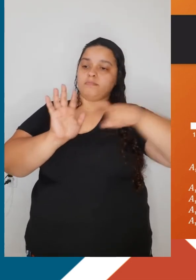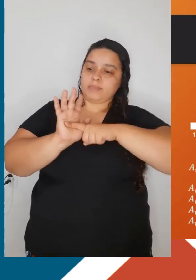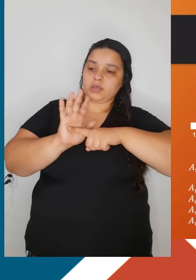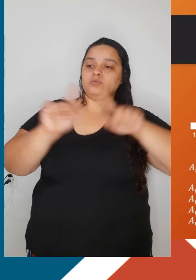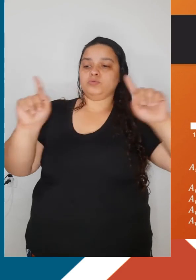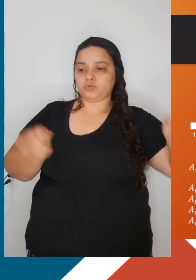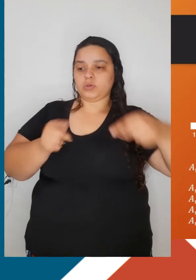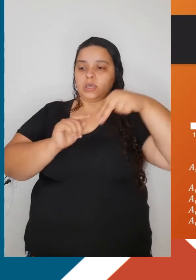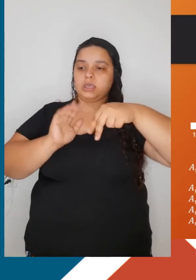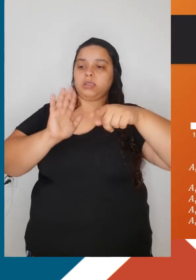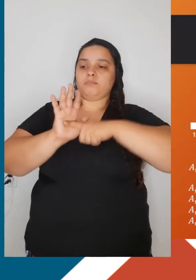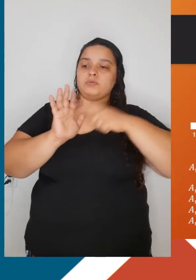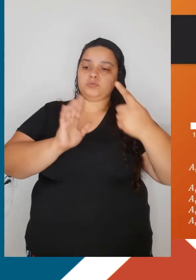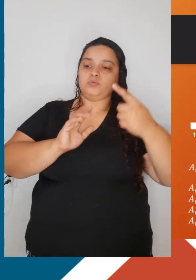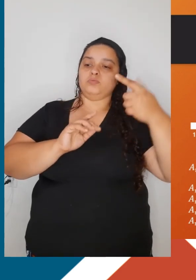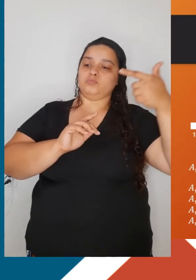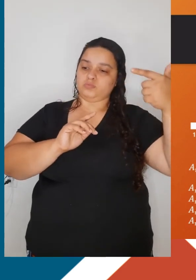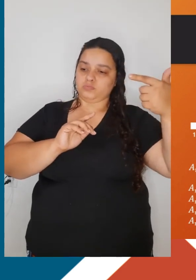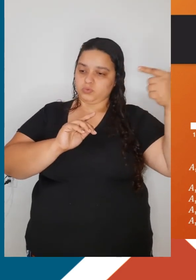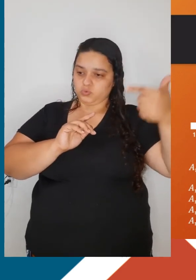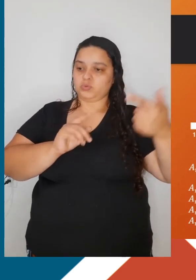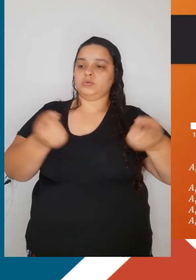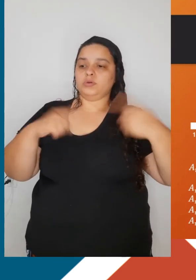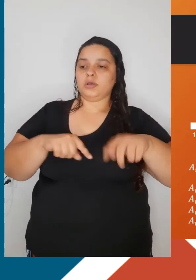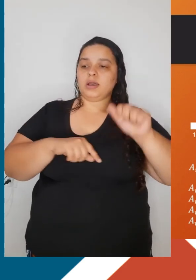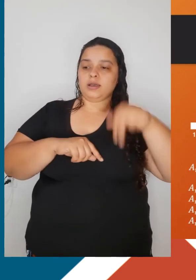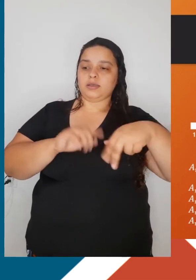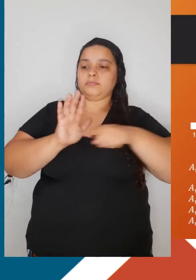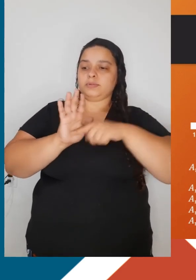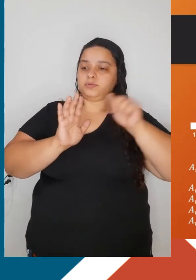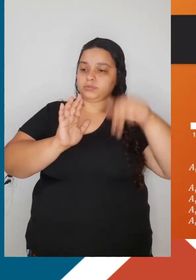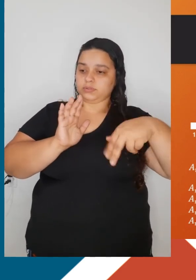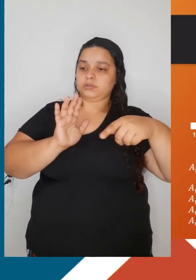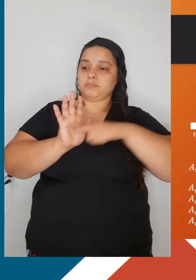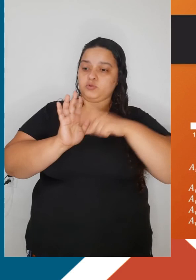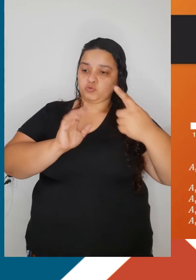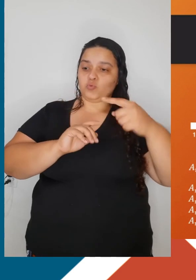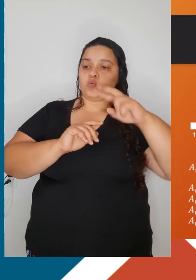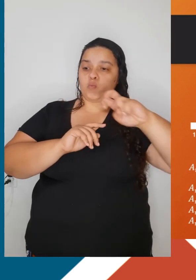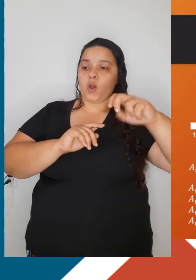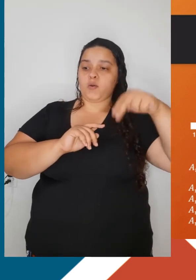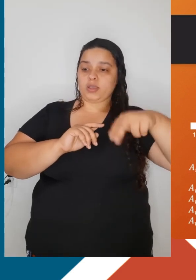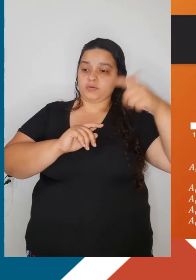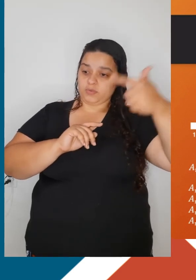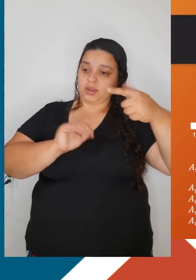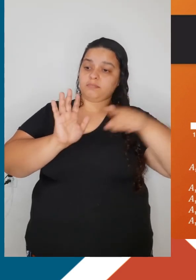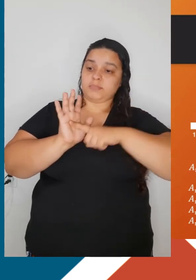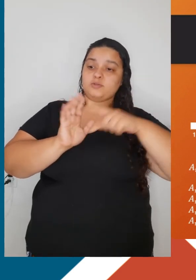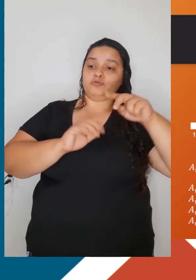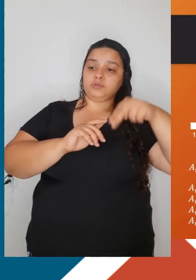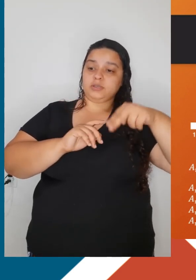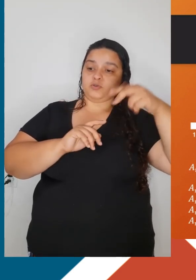menos n ao quadrado menos 2n mais 1. Observem que nós podemos